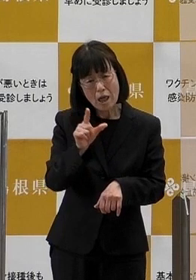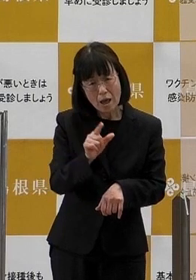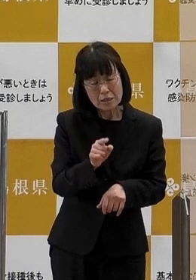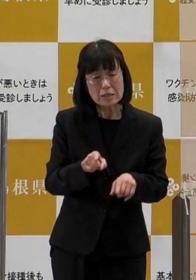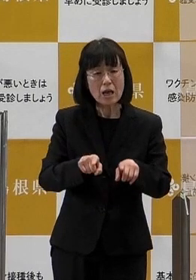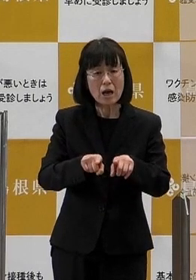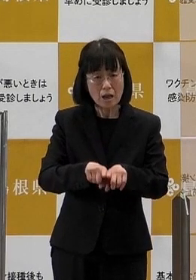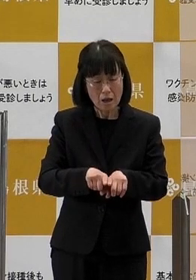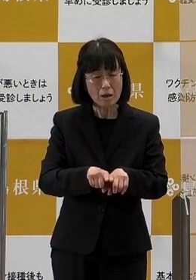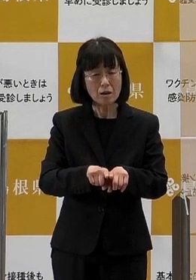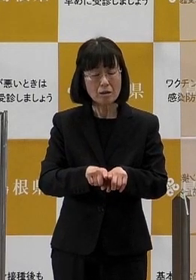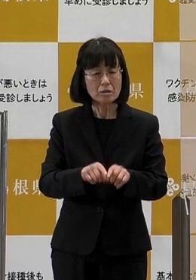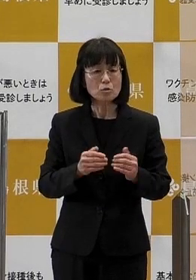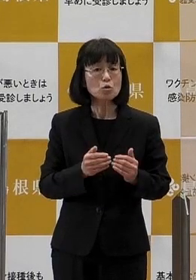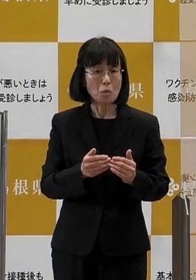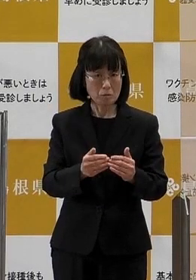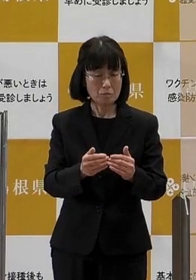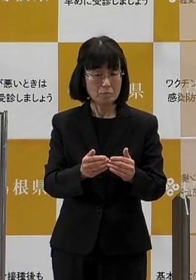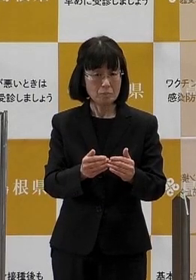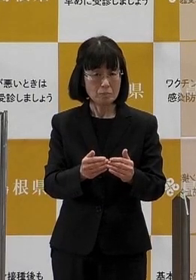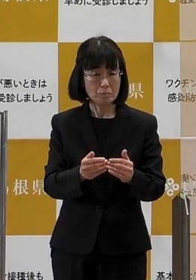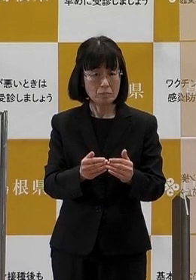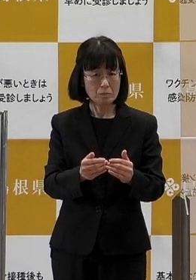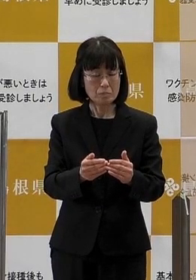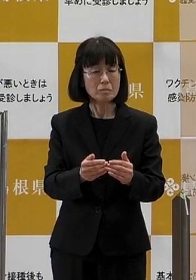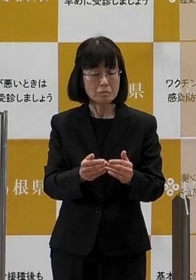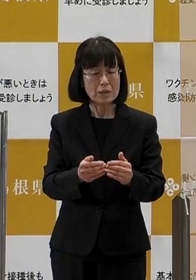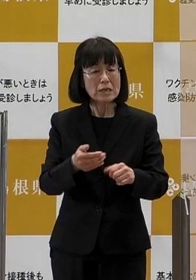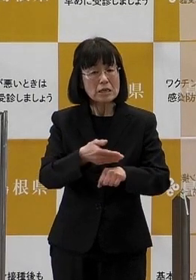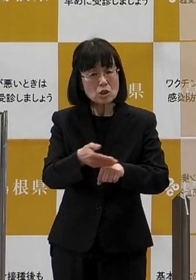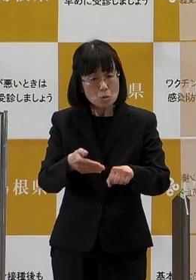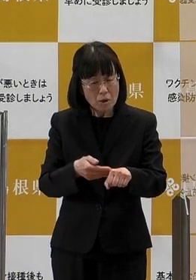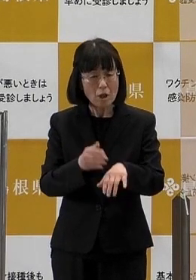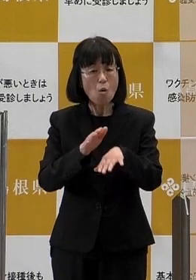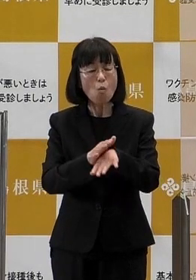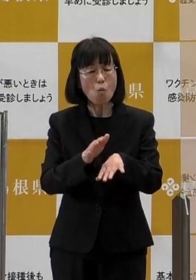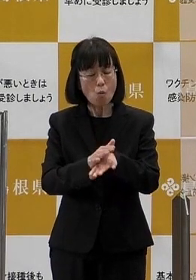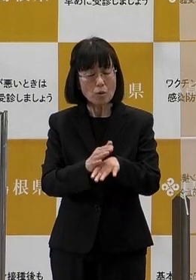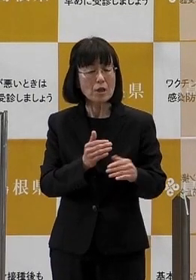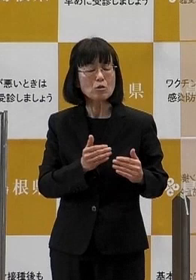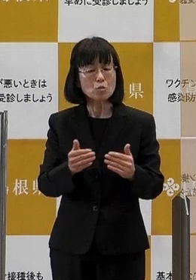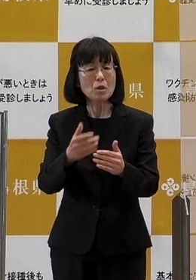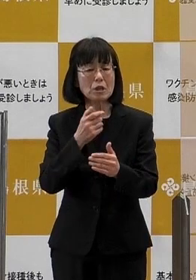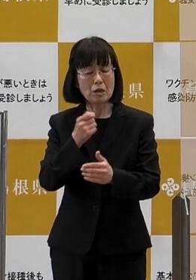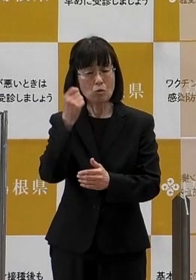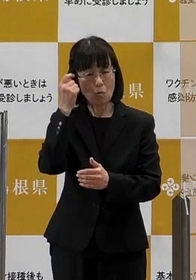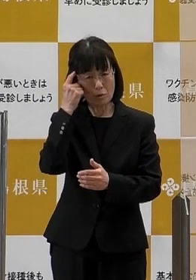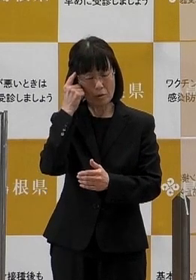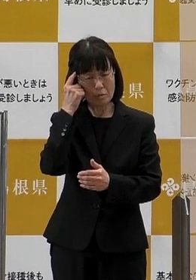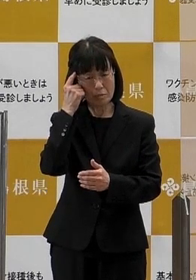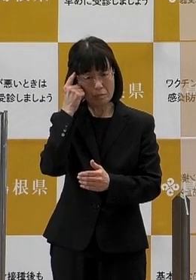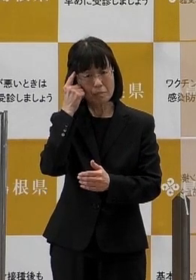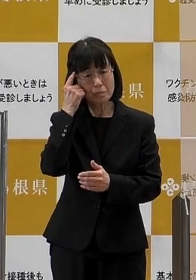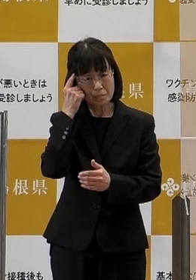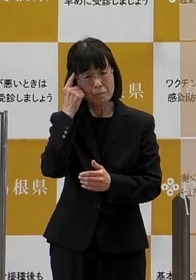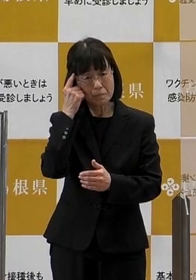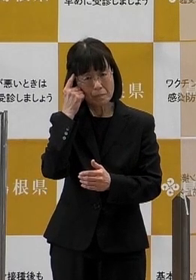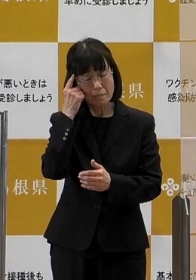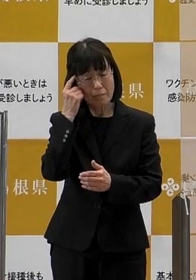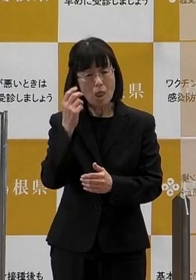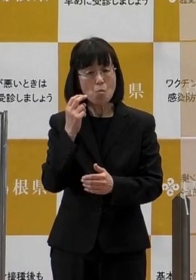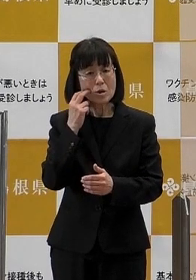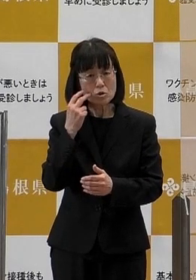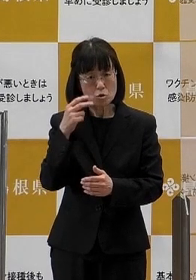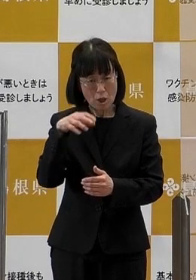求められている、まあ、島根のウィズコロナだと思ってますので、まあ、この松江の数字の、松江の感染者の状況という